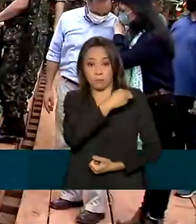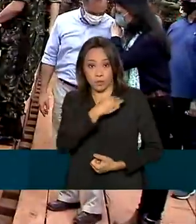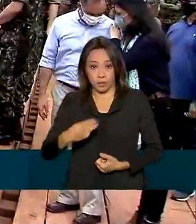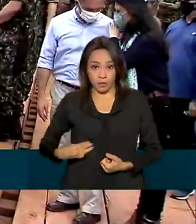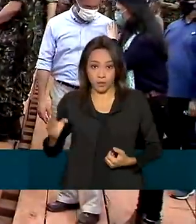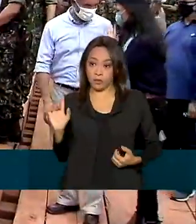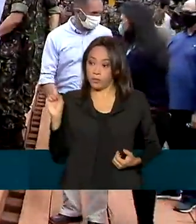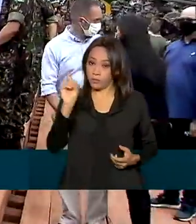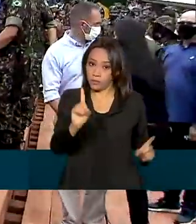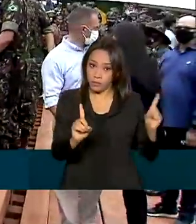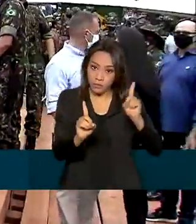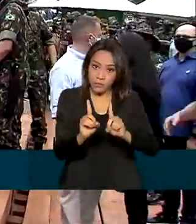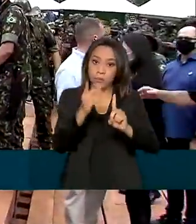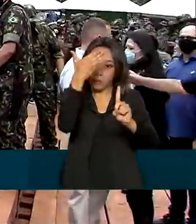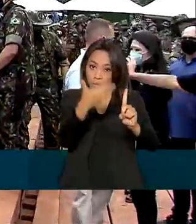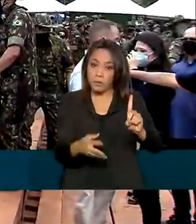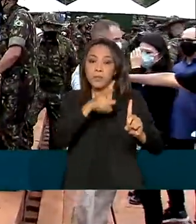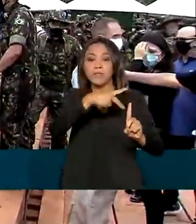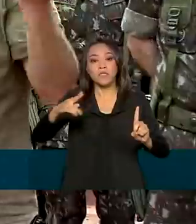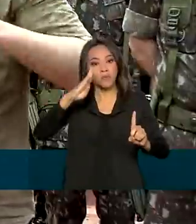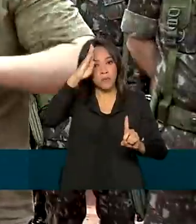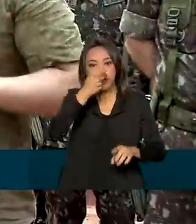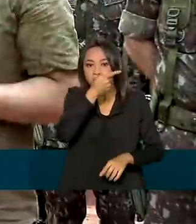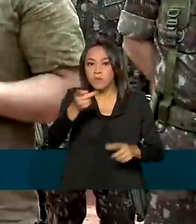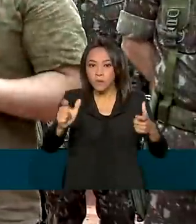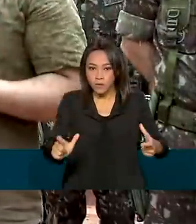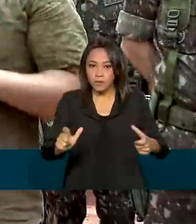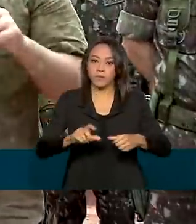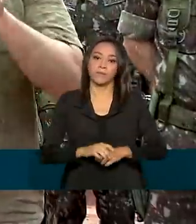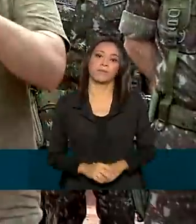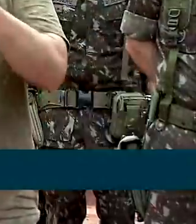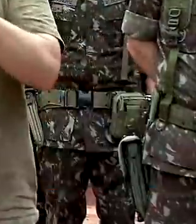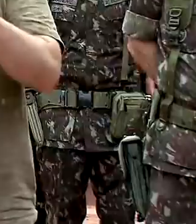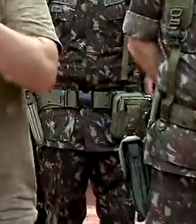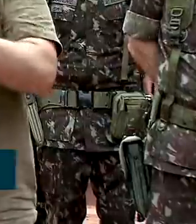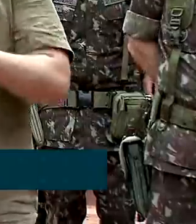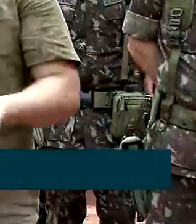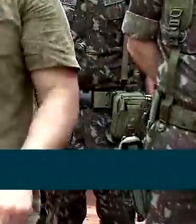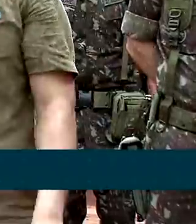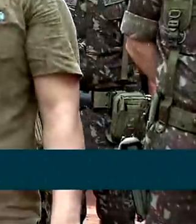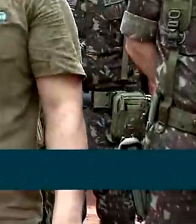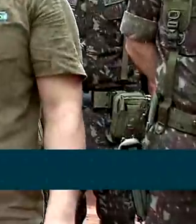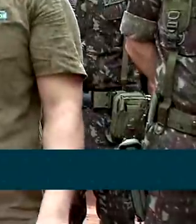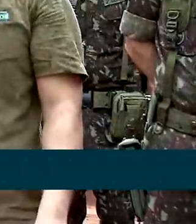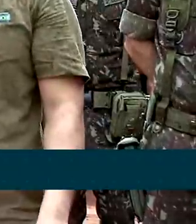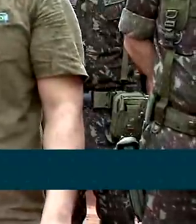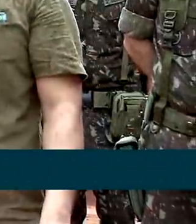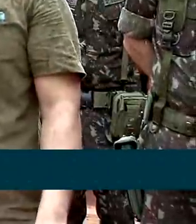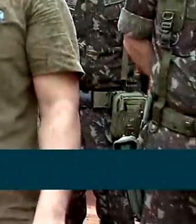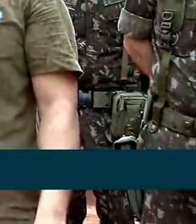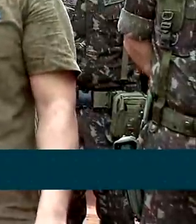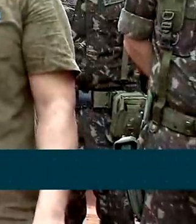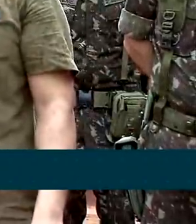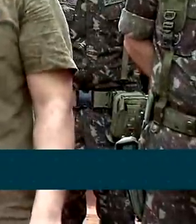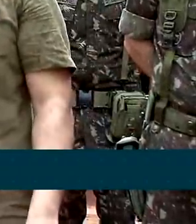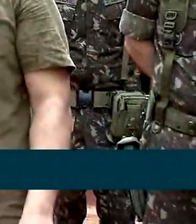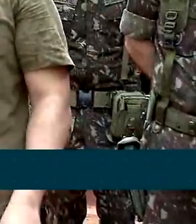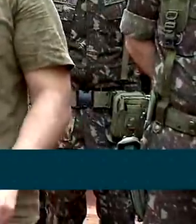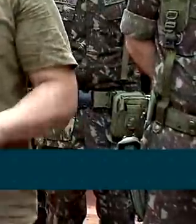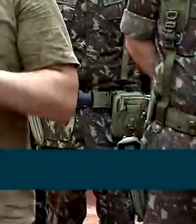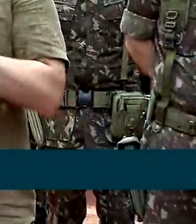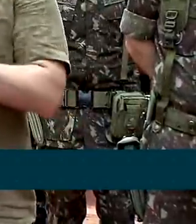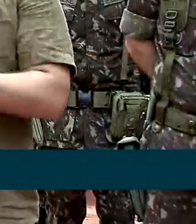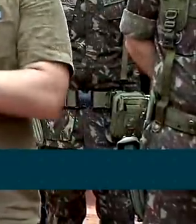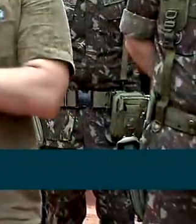presidente Jair Bolsonaro visitou o local. A obra, essa BR-307, que vai até a